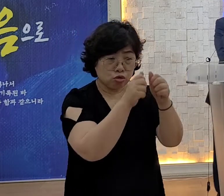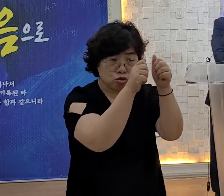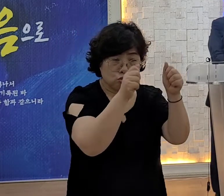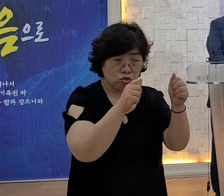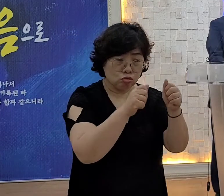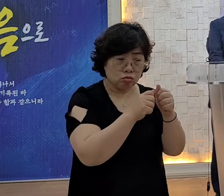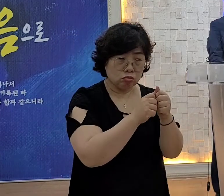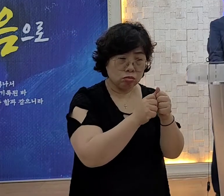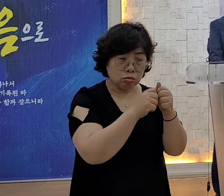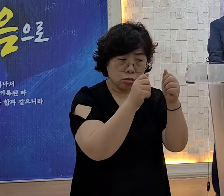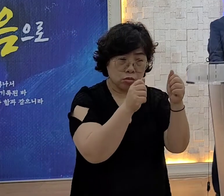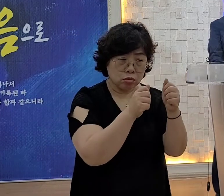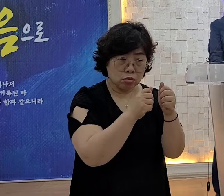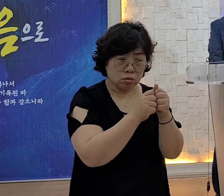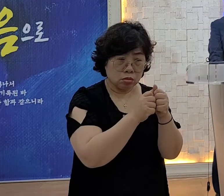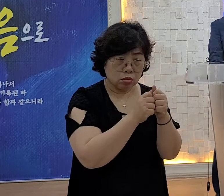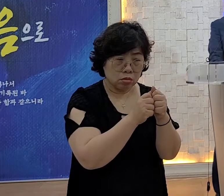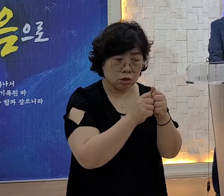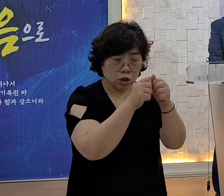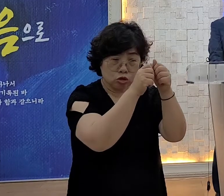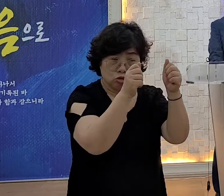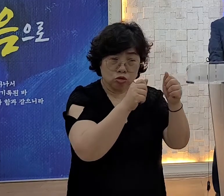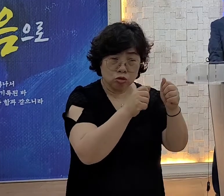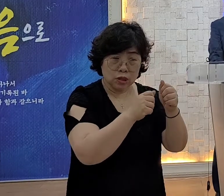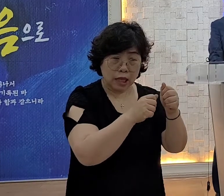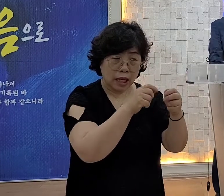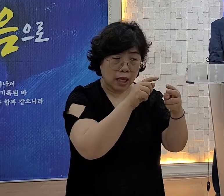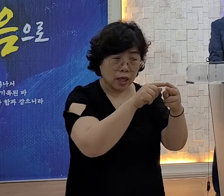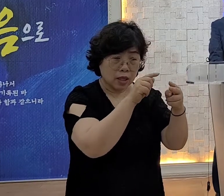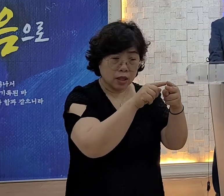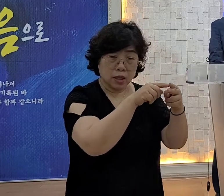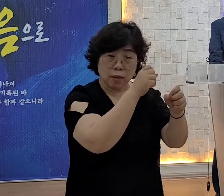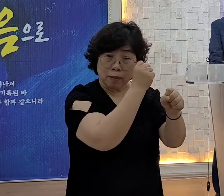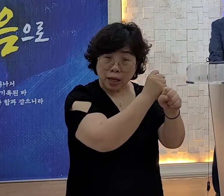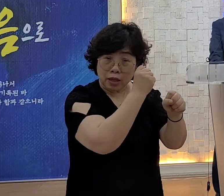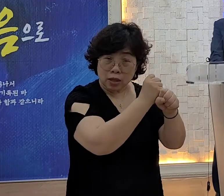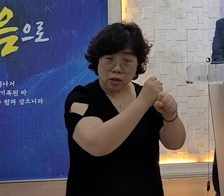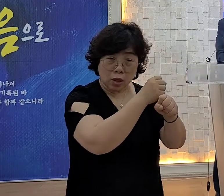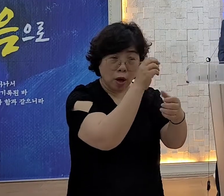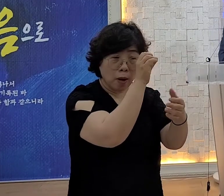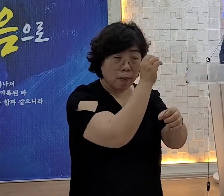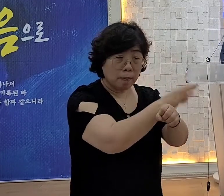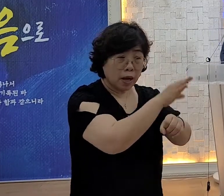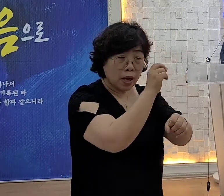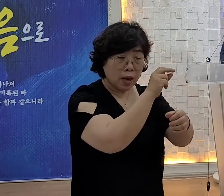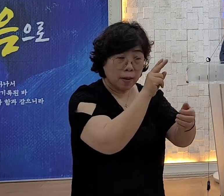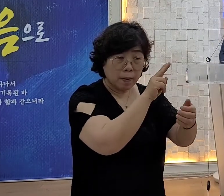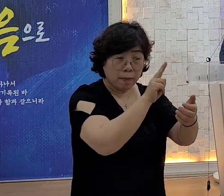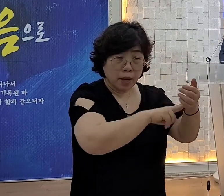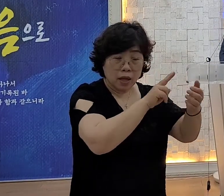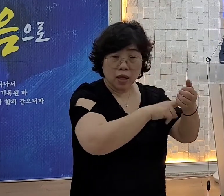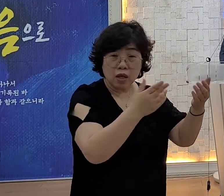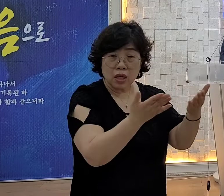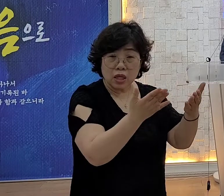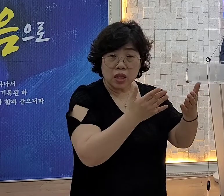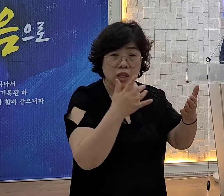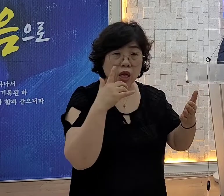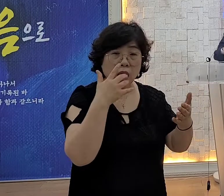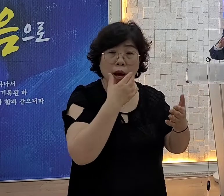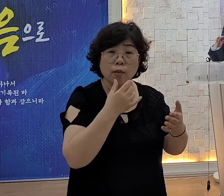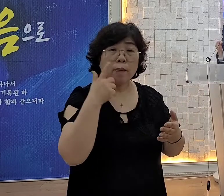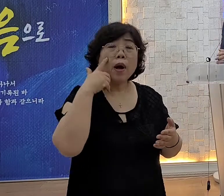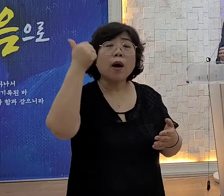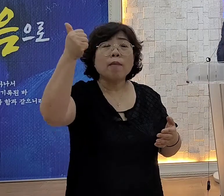아브라함인데 아버지 죽고 나면 그 우상 그 장사하는 건 누구에게 가겠어요? 아브라함에게 갈 사람이에요. 즉